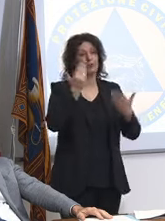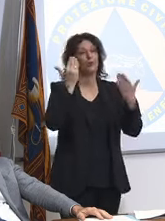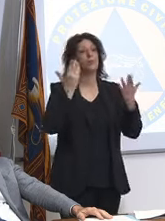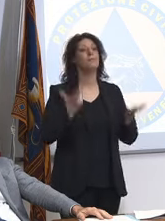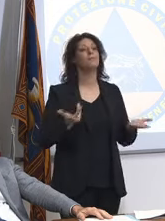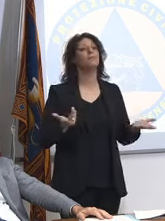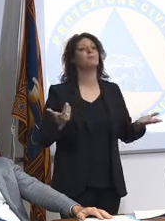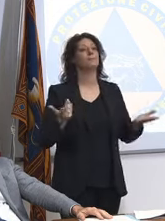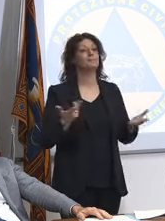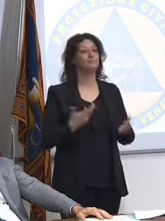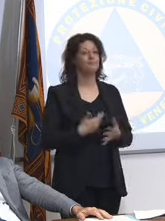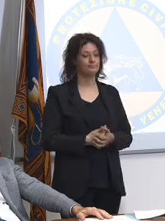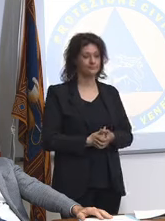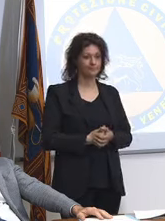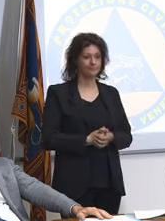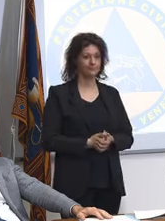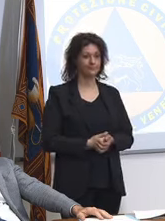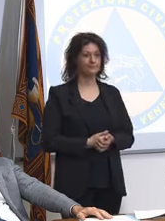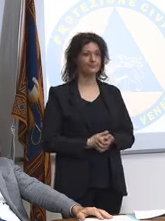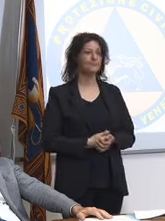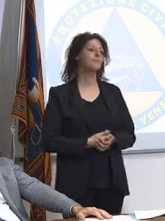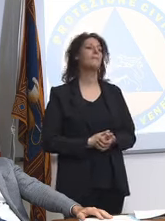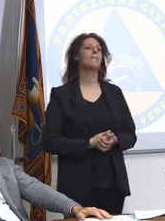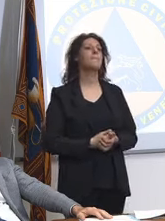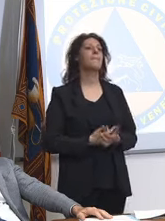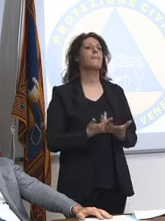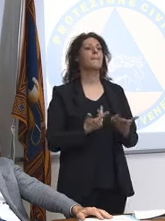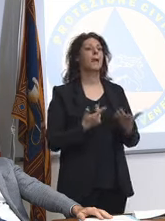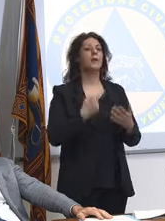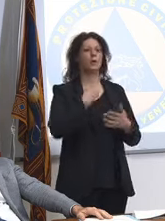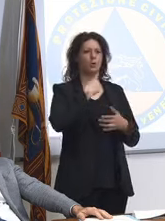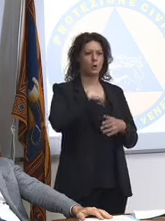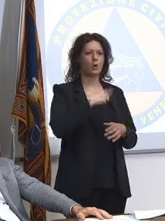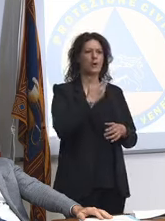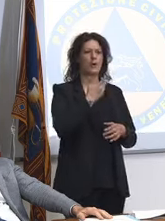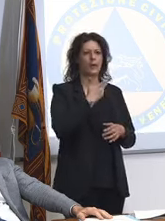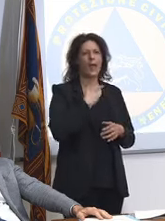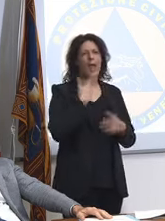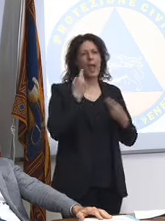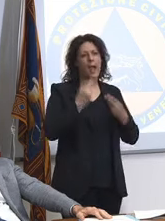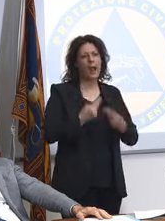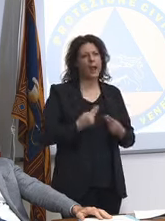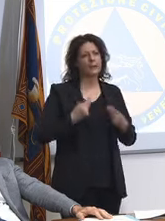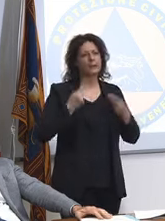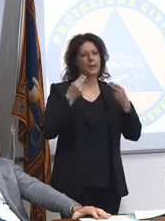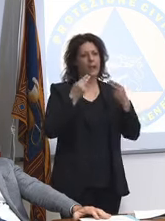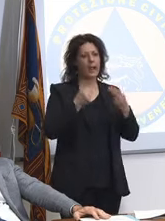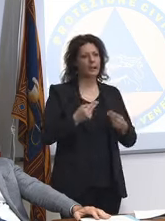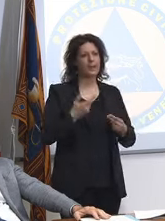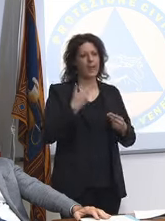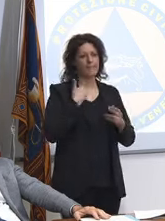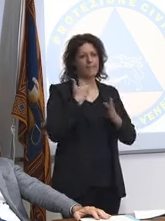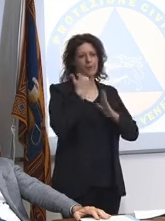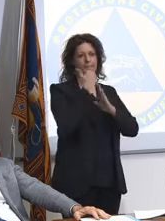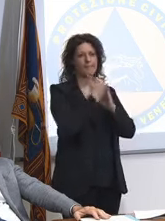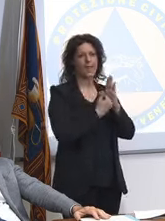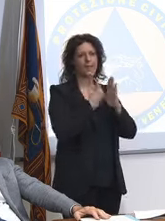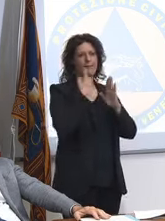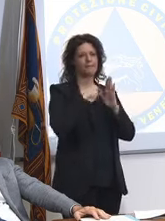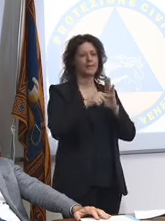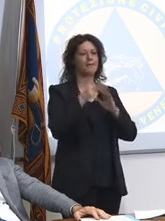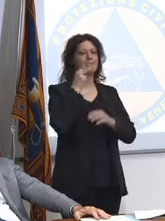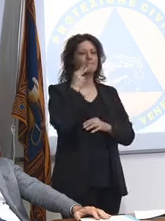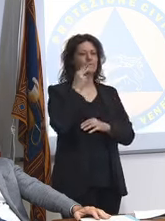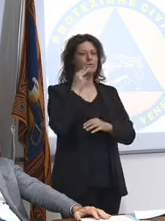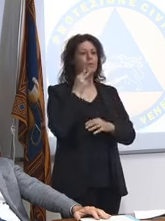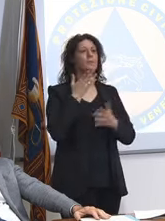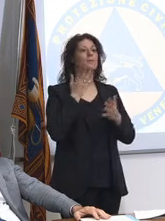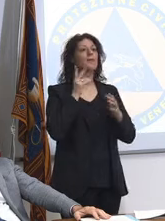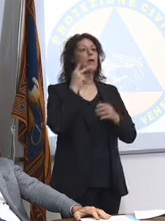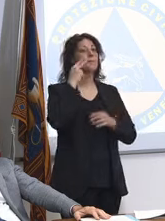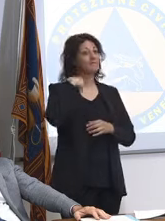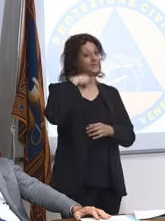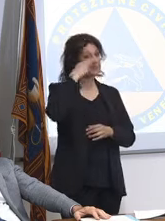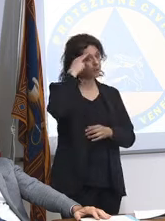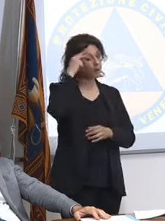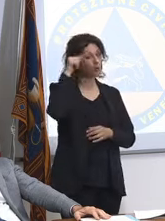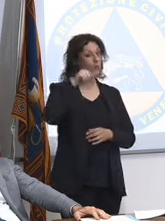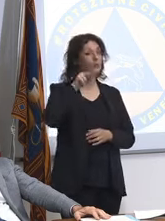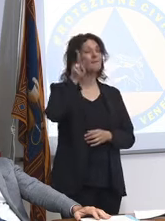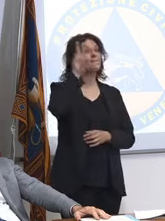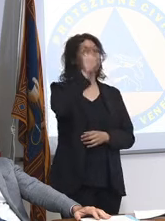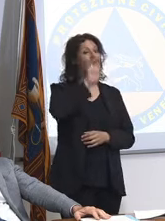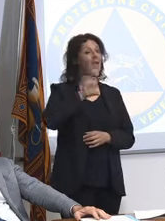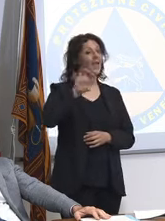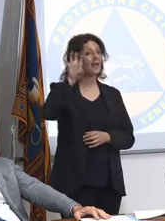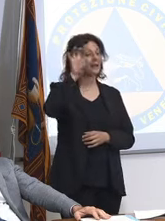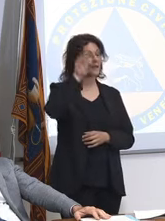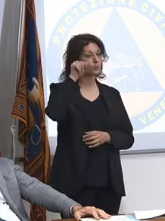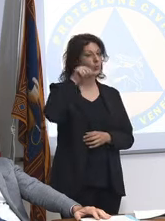ci, insomma, abbiamo piani e programmi da tanti anni e poi comunque siamo la regione che fuma meno, fumava